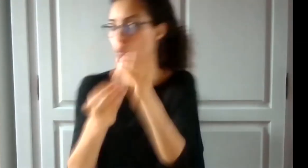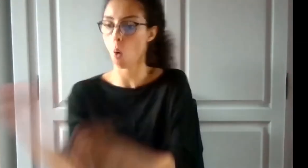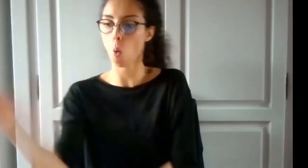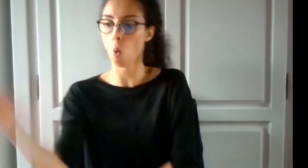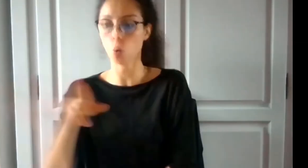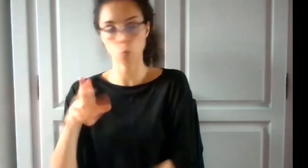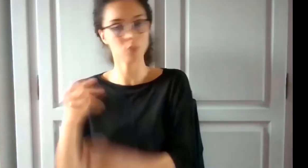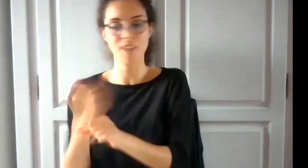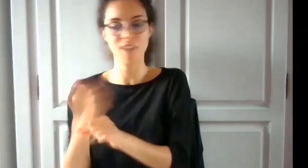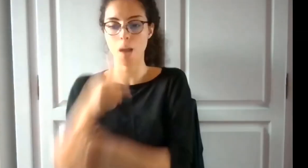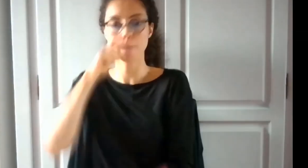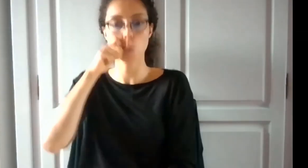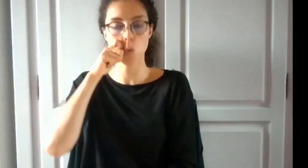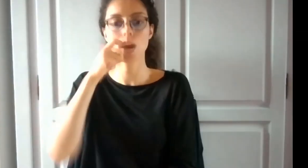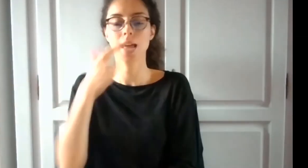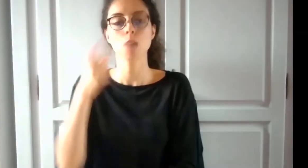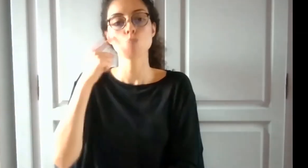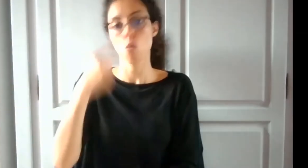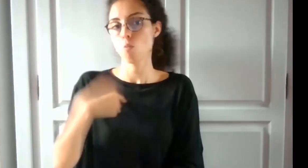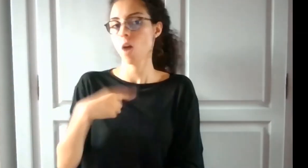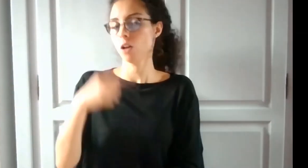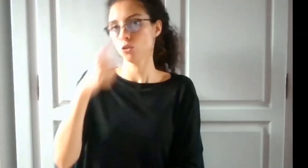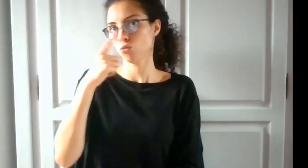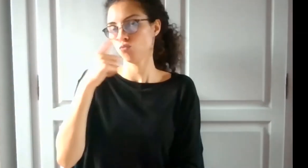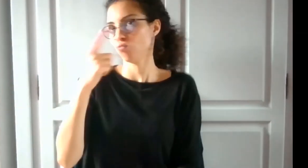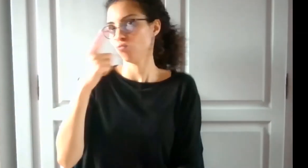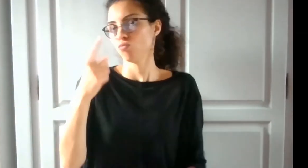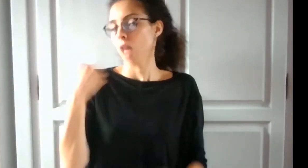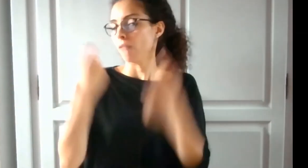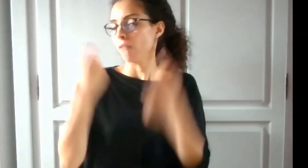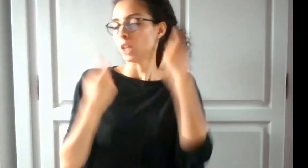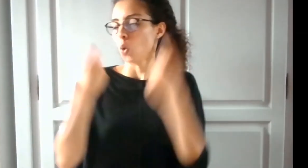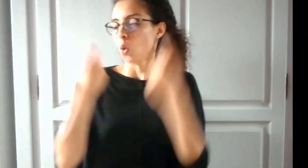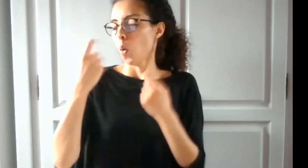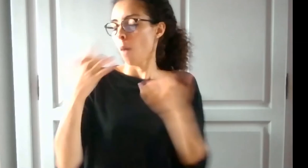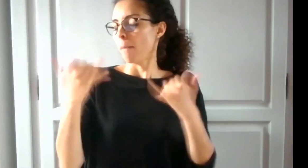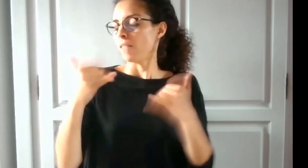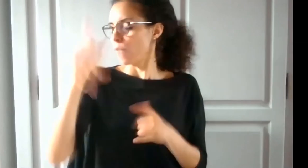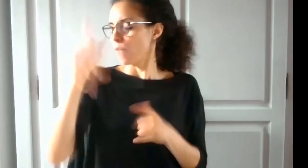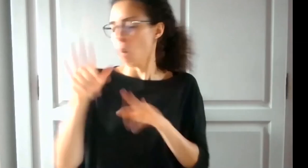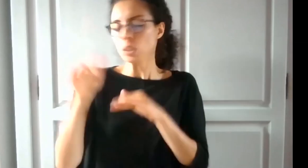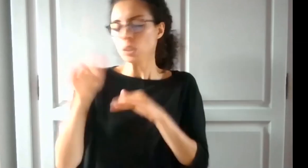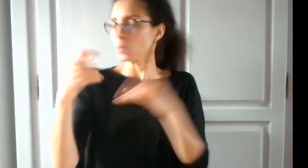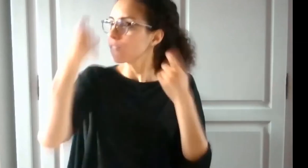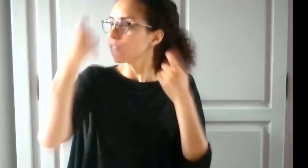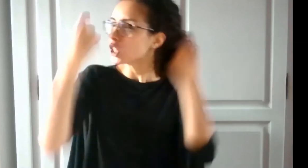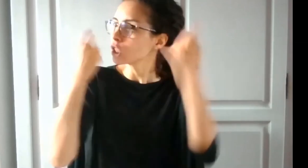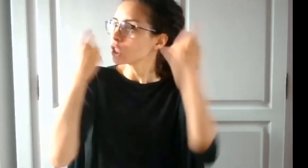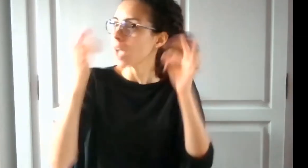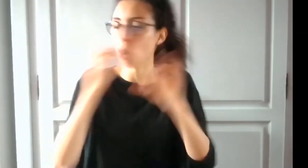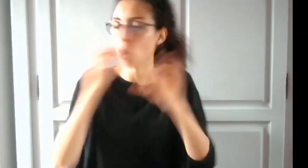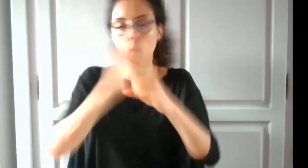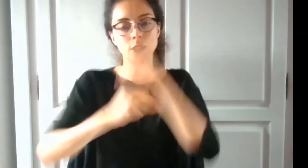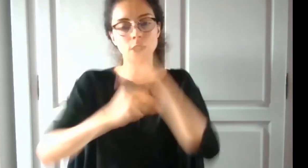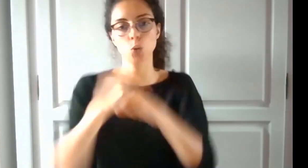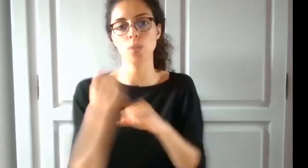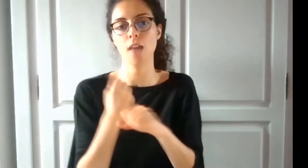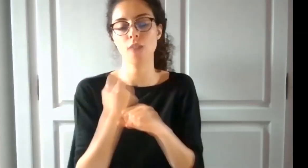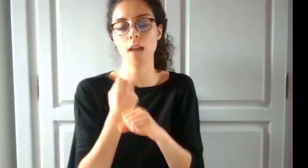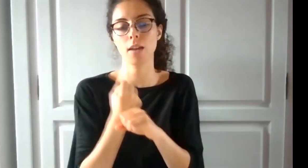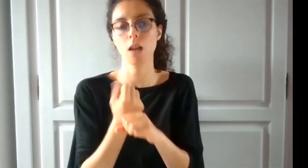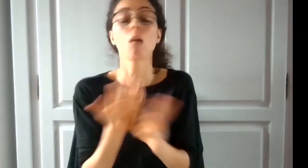de l'emploi. Et il me semble qu'on a une vraie réflexion à mener sur cette organisation du travail pour, alors